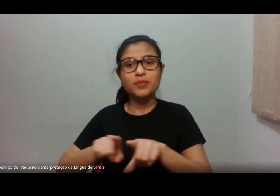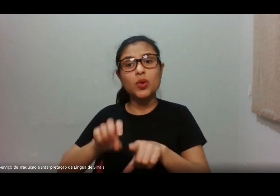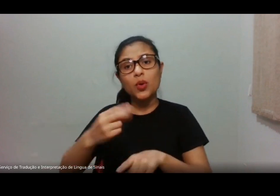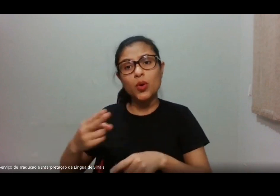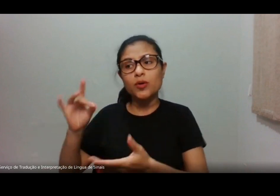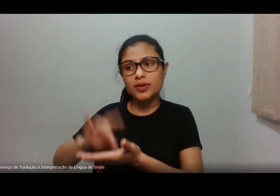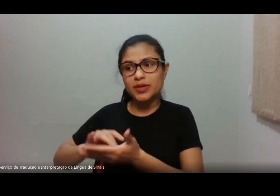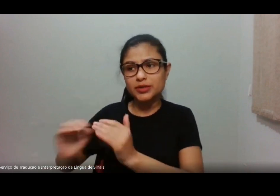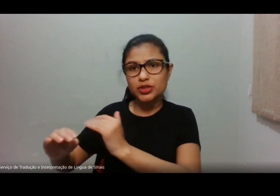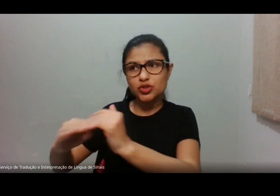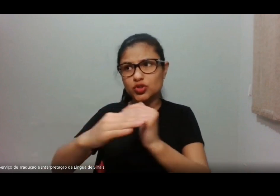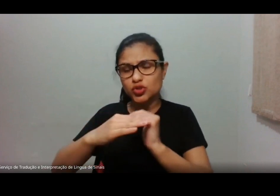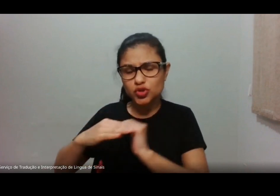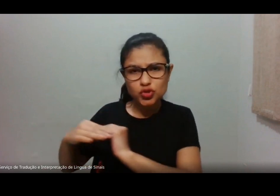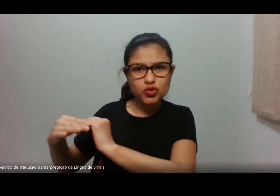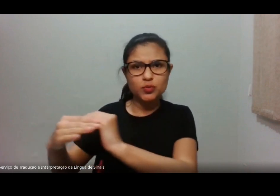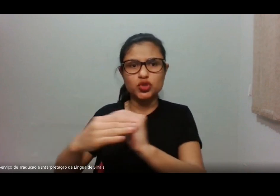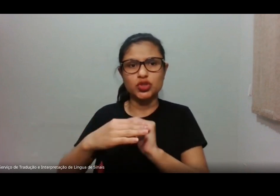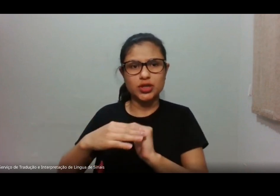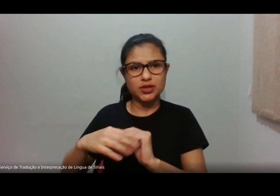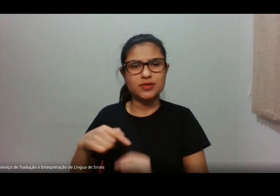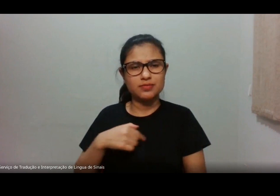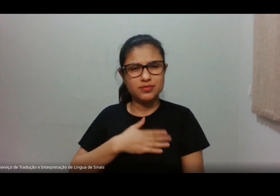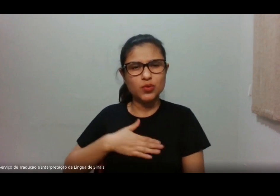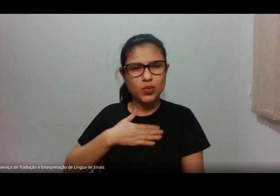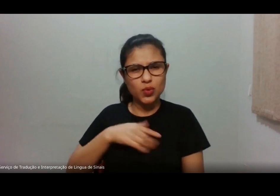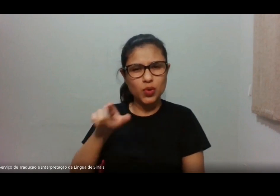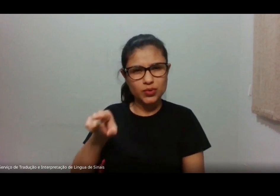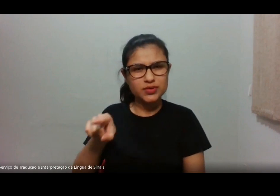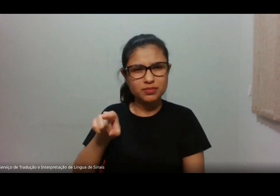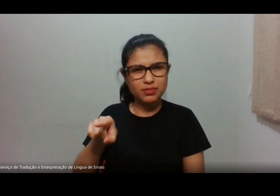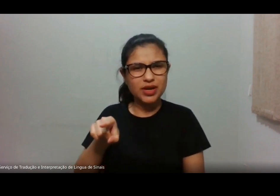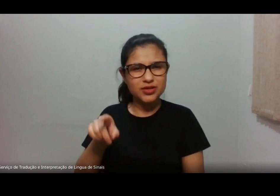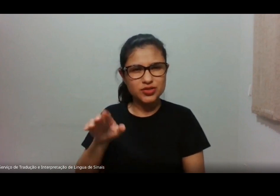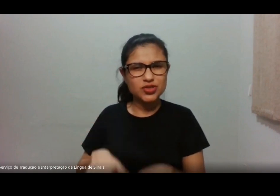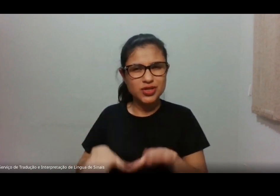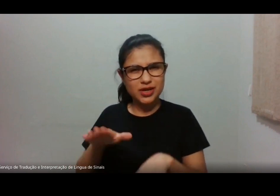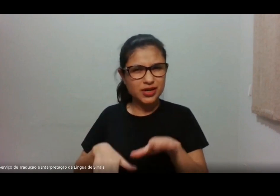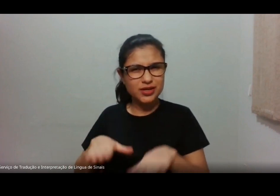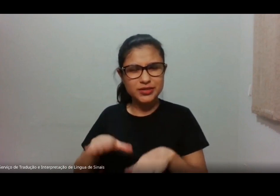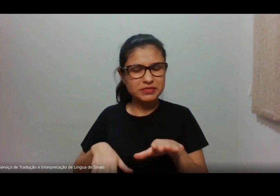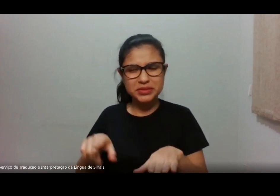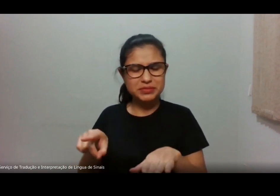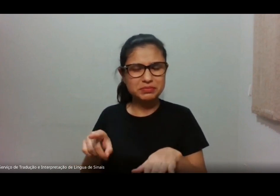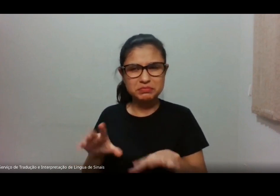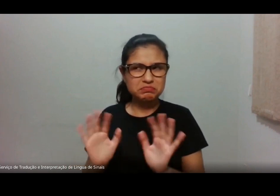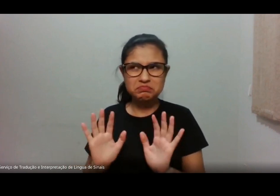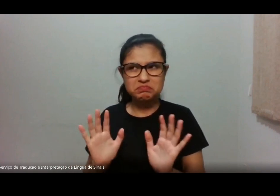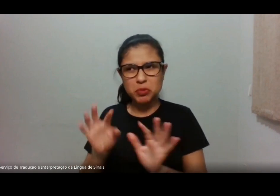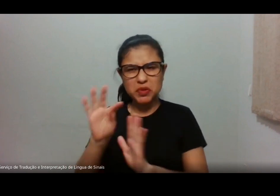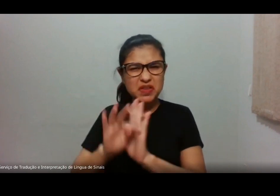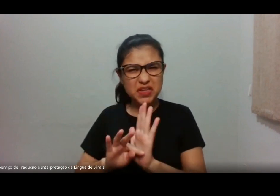idealização homogênea e universal. Eu gosto muito dessa parte do Charrodot, tem horas que ele é bem lírico.